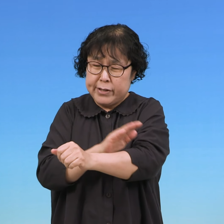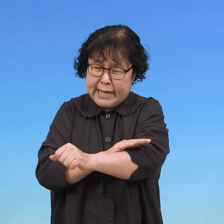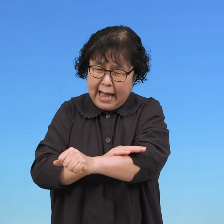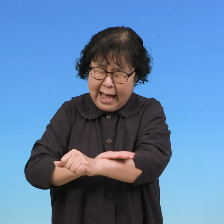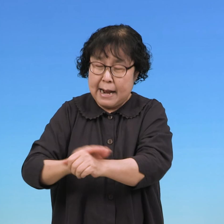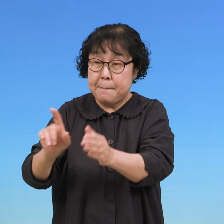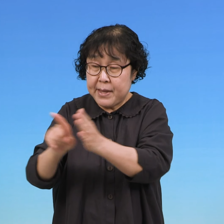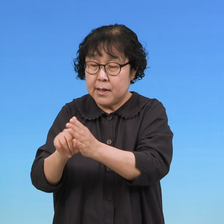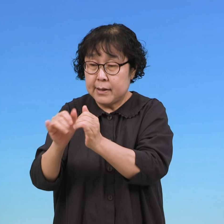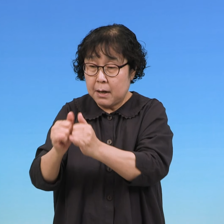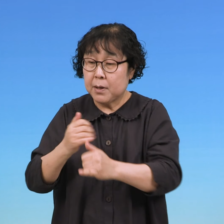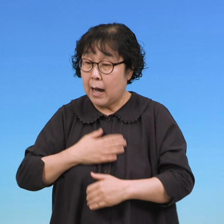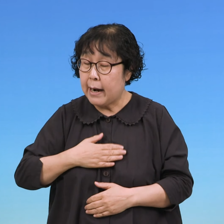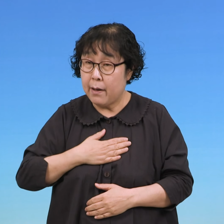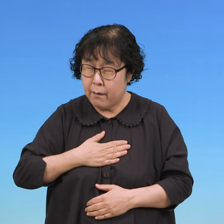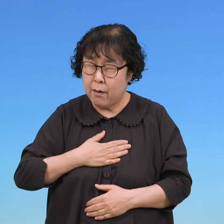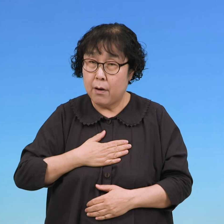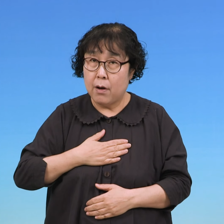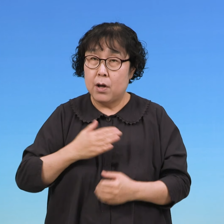알거든요.